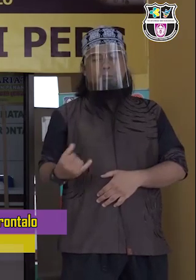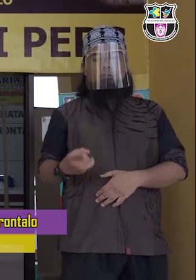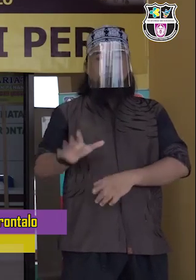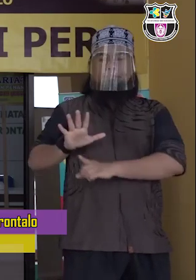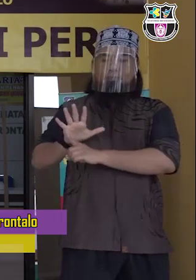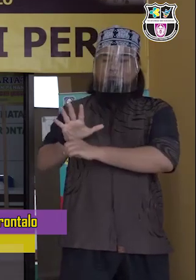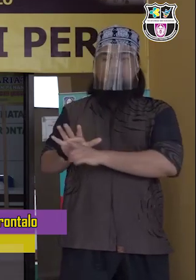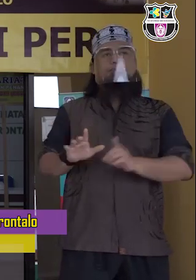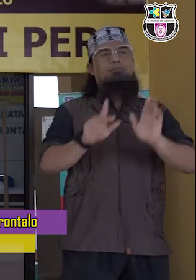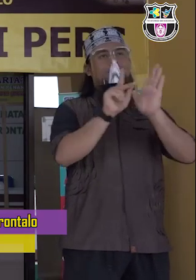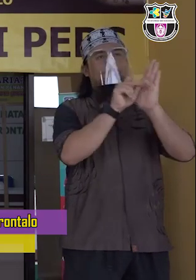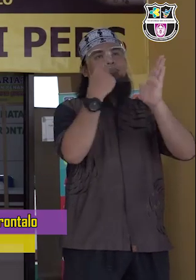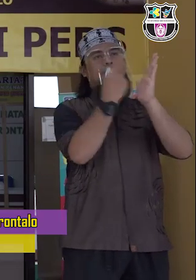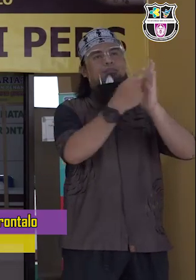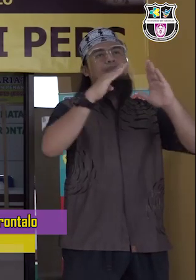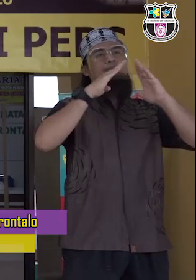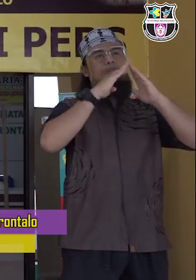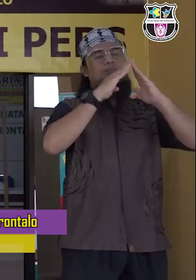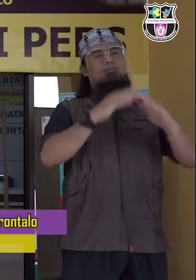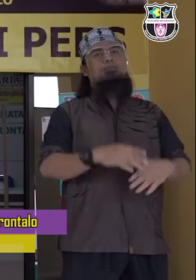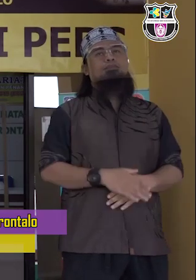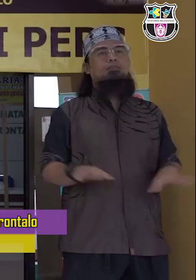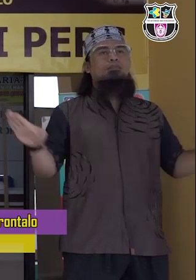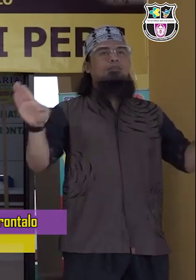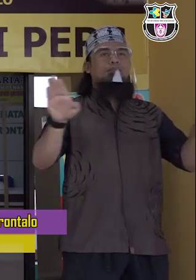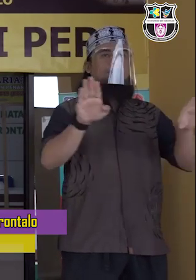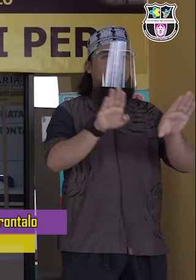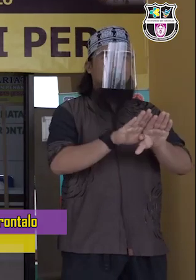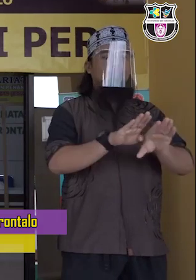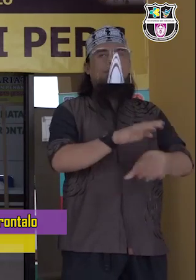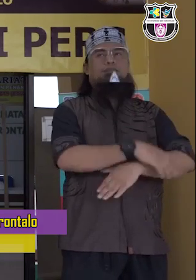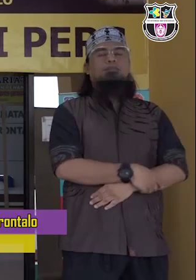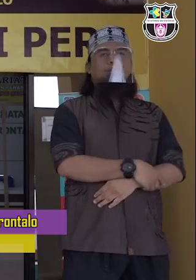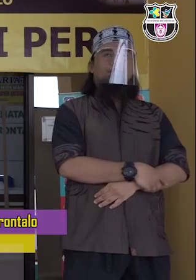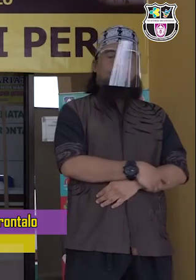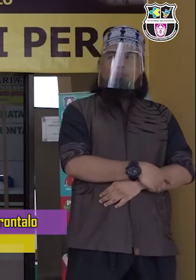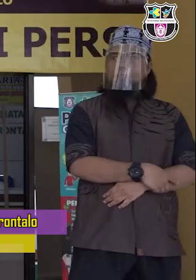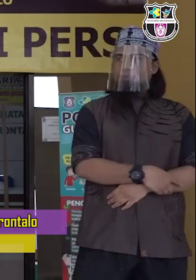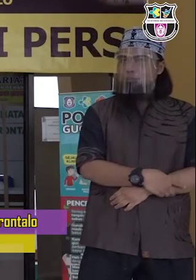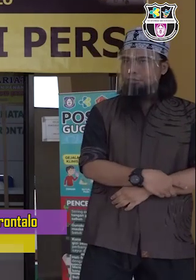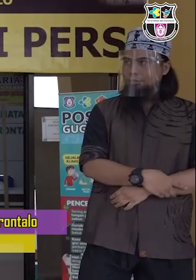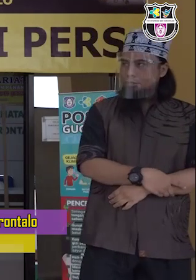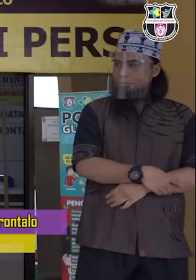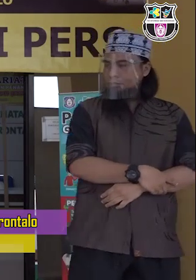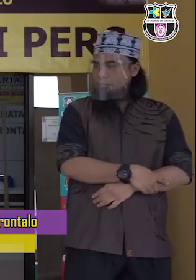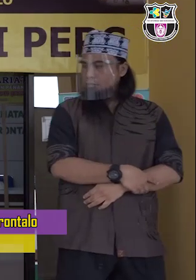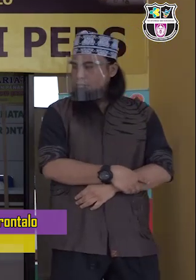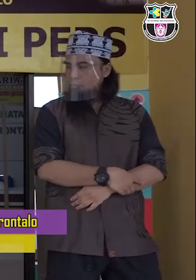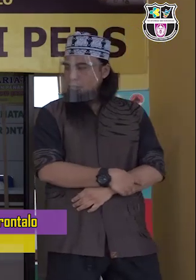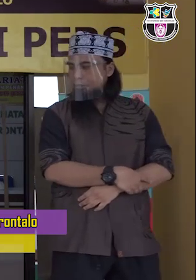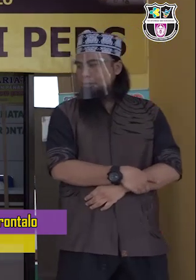Sementara karantina mandiri di rumah. Demikian yang bisa kami sampaikan pada kesempatan hari